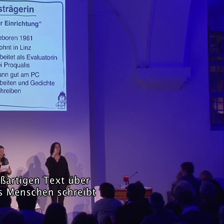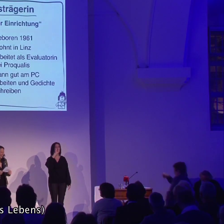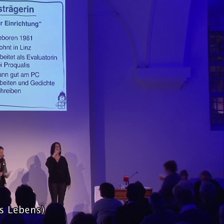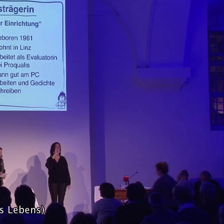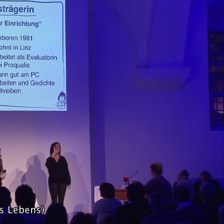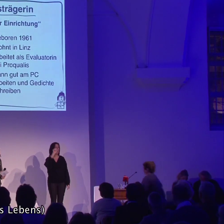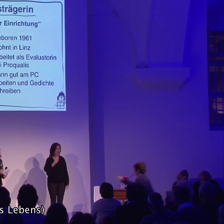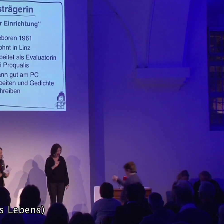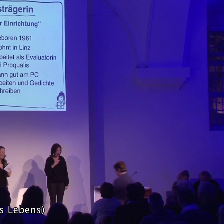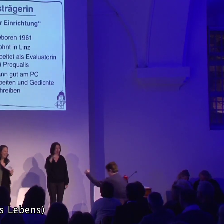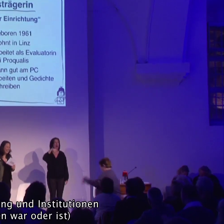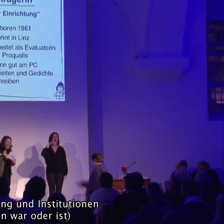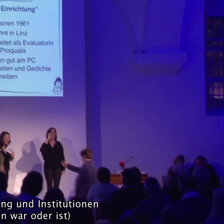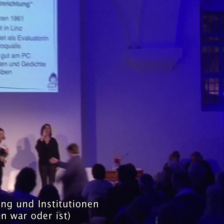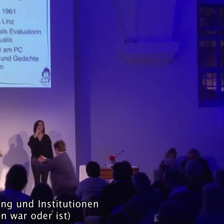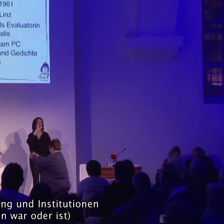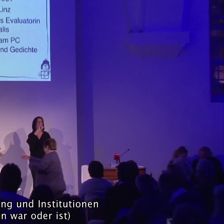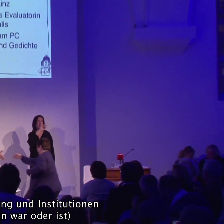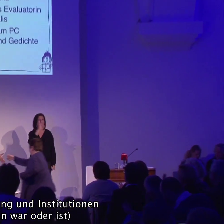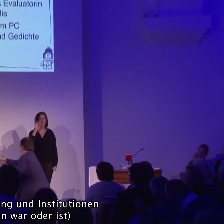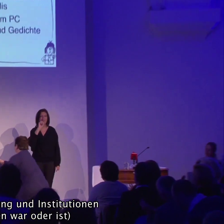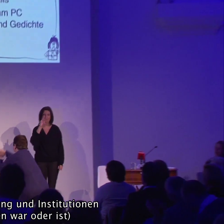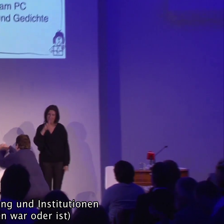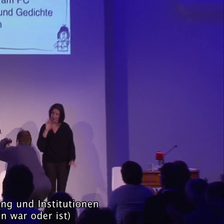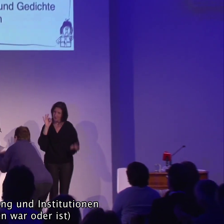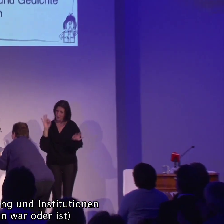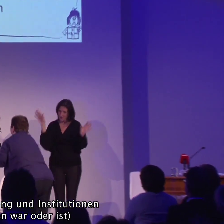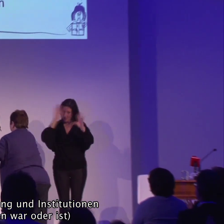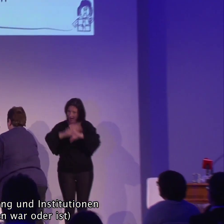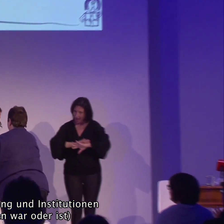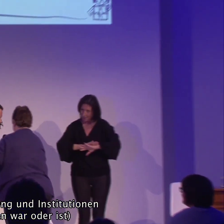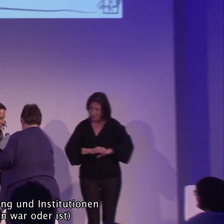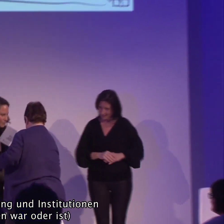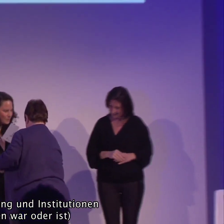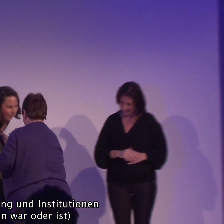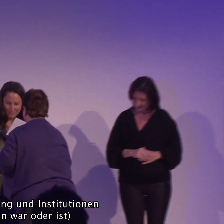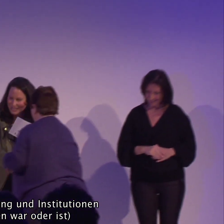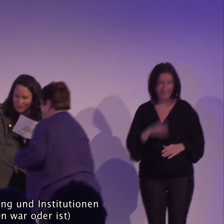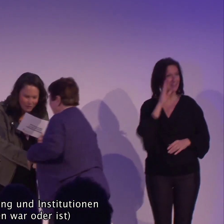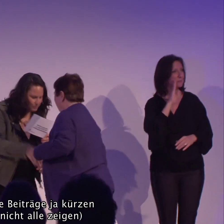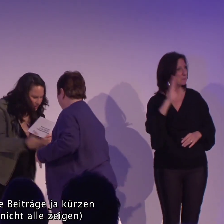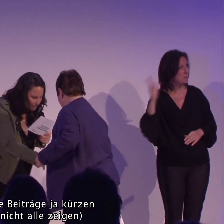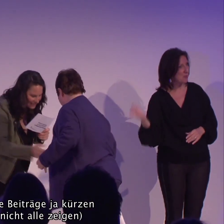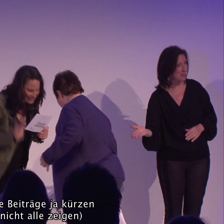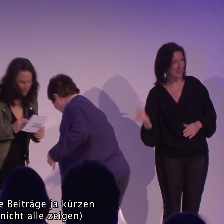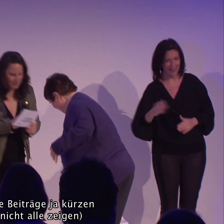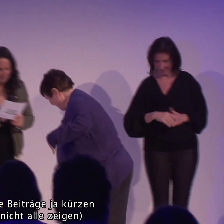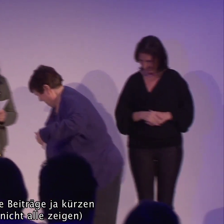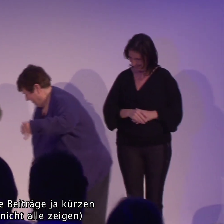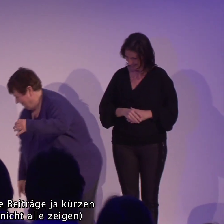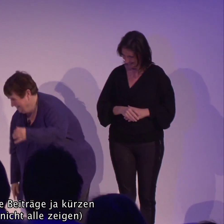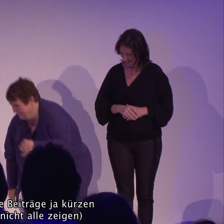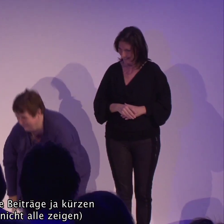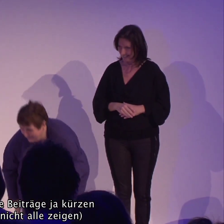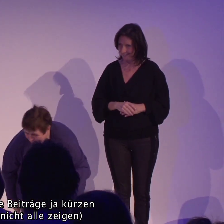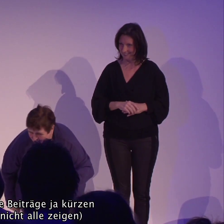schreibt, ihres Lebens, die auf Betreuung und Institutionen angewiesen war oder ist. Wir müssen die Beiträge ja